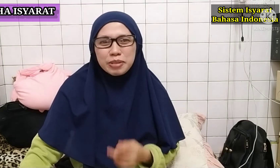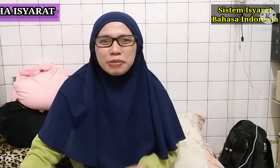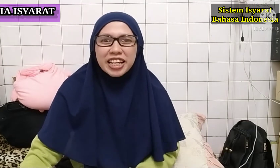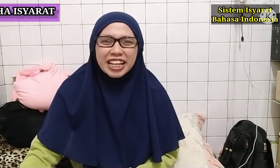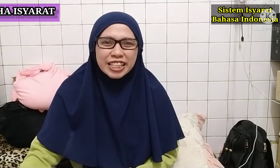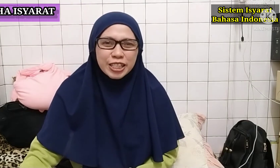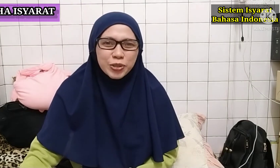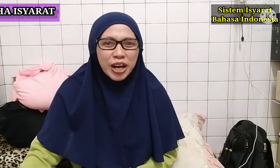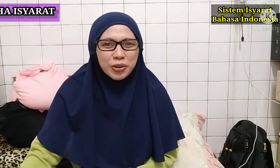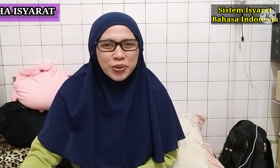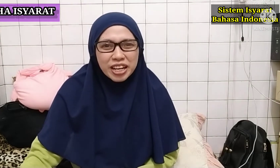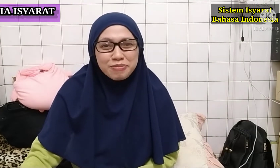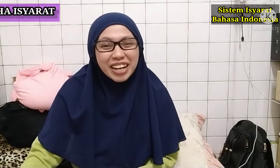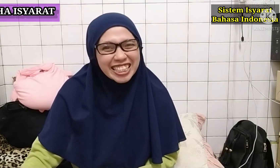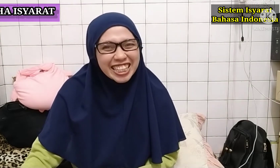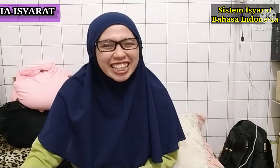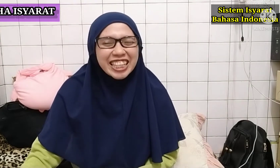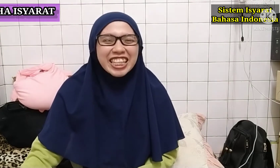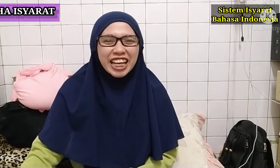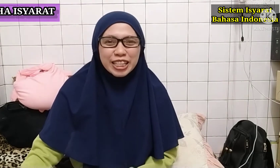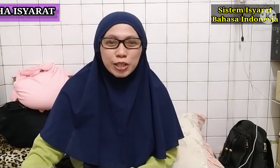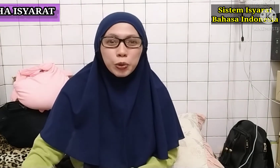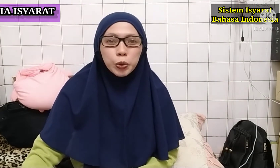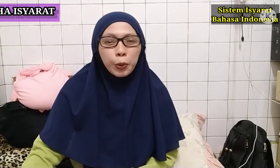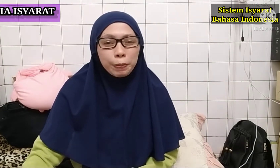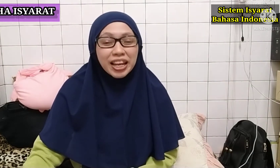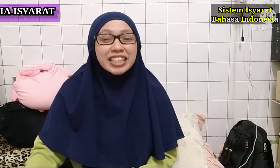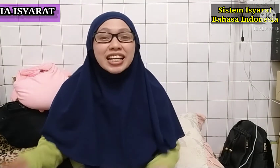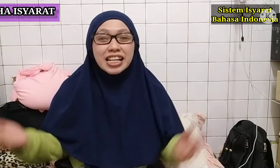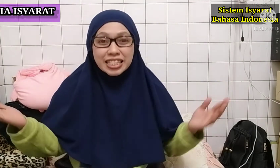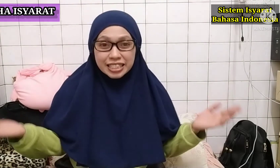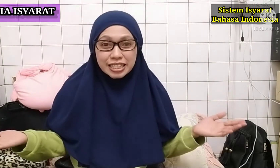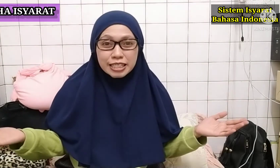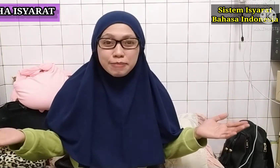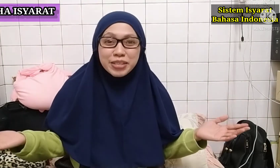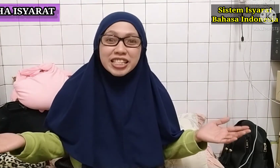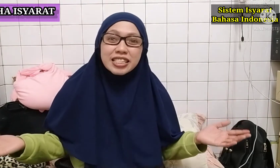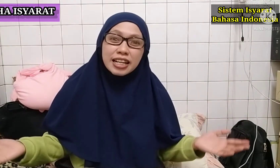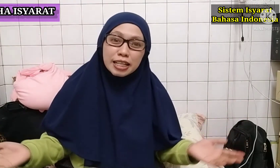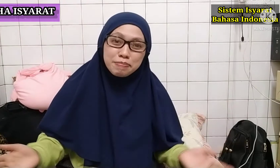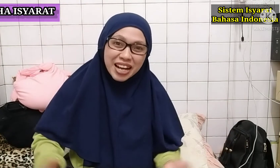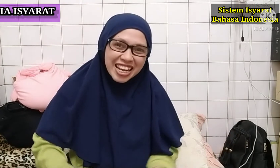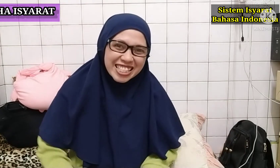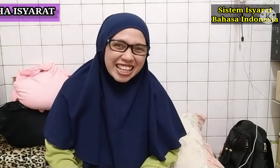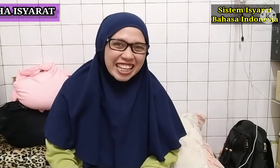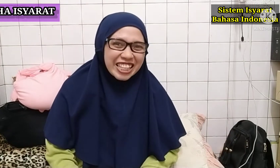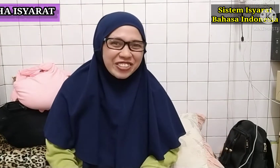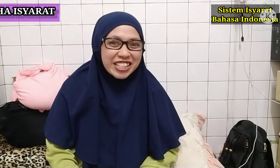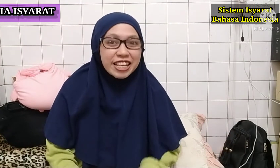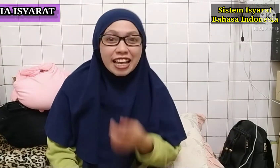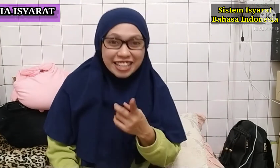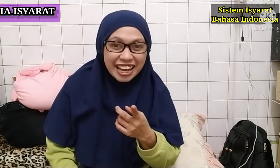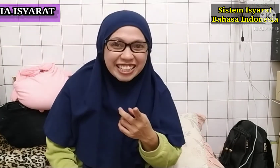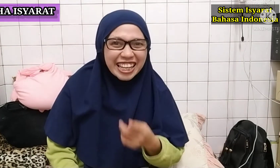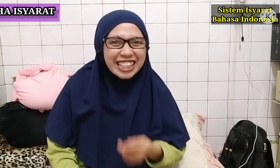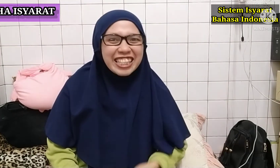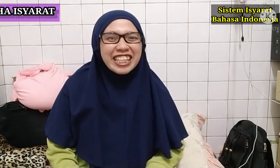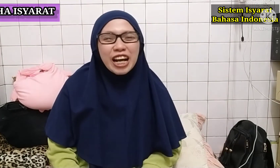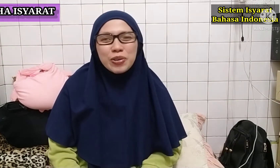teman-teman, hari ini tuh aku akan mengajak lagi kalian untuk belajar sistem isyarat bahasa Indonesia. Dan kali ini aku